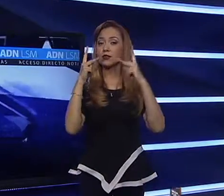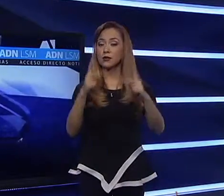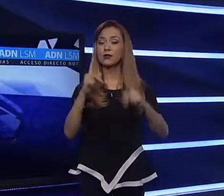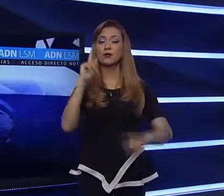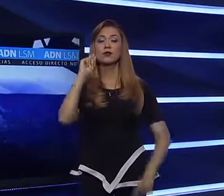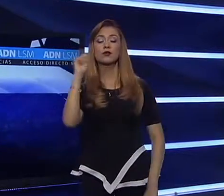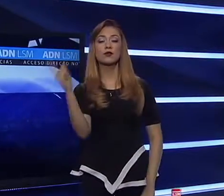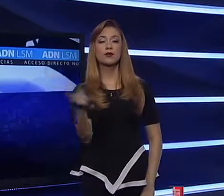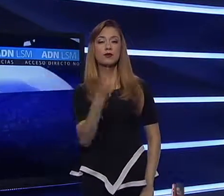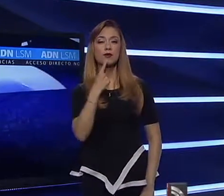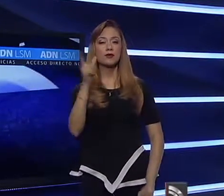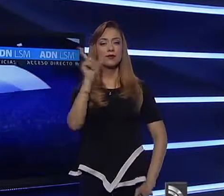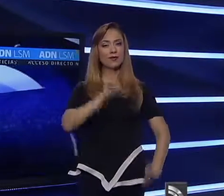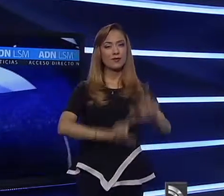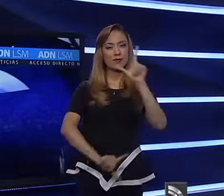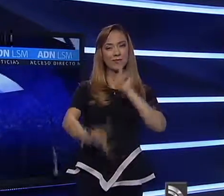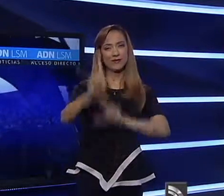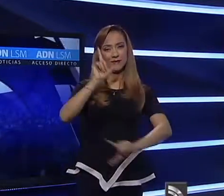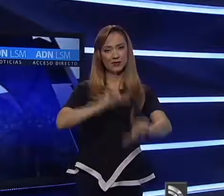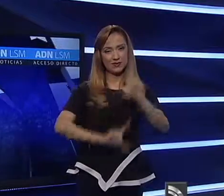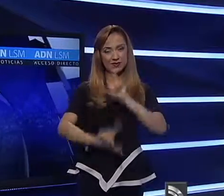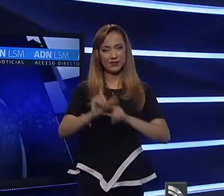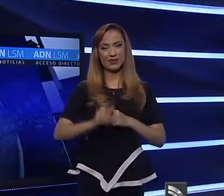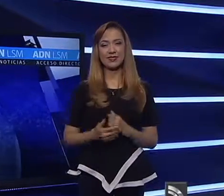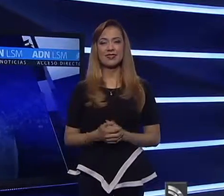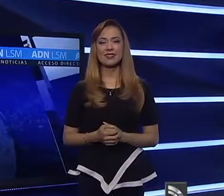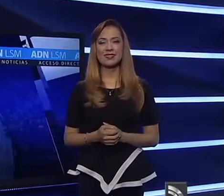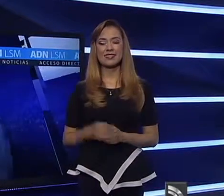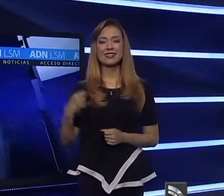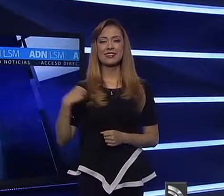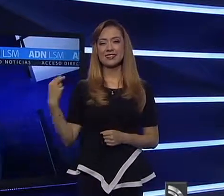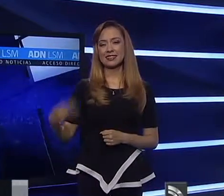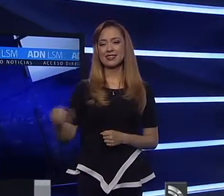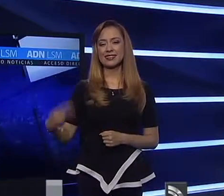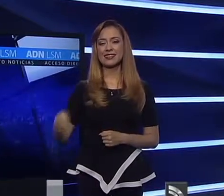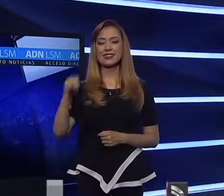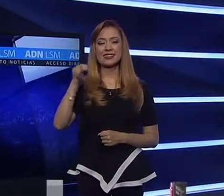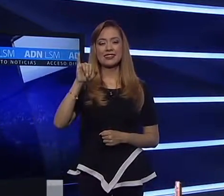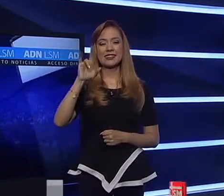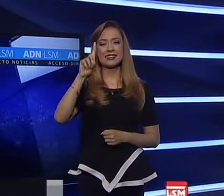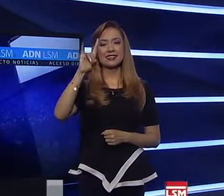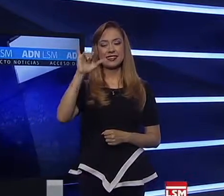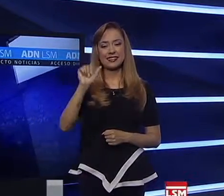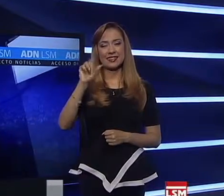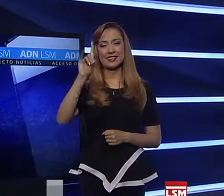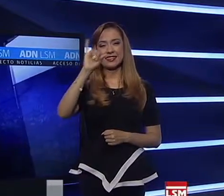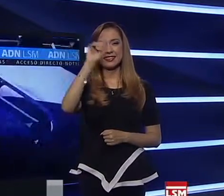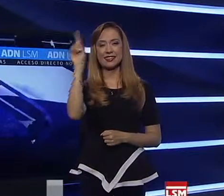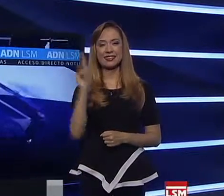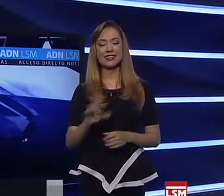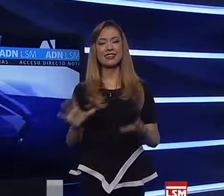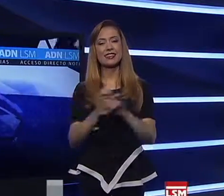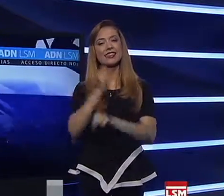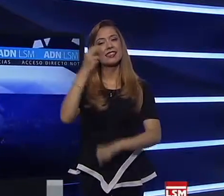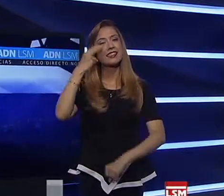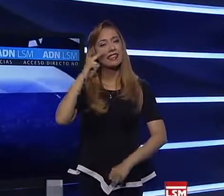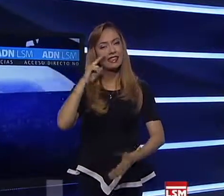la comunidad que carece del sentido auditivo. Soy Nidia Díaz. Gracias por su preferencia.